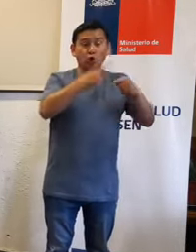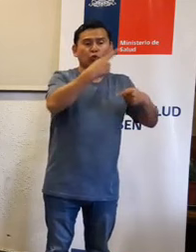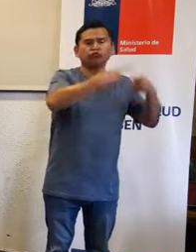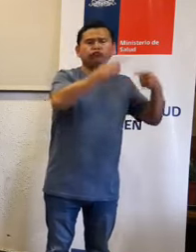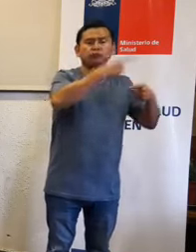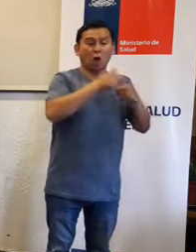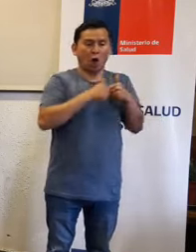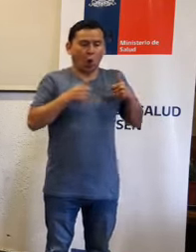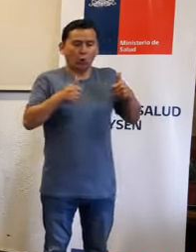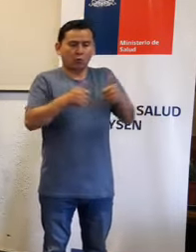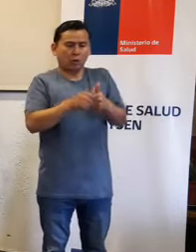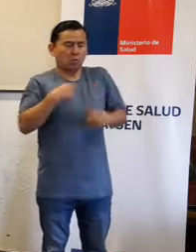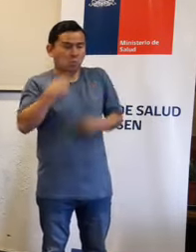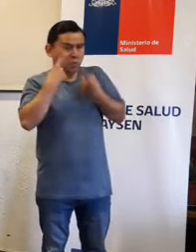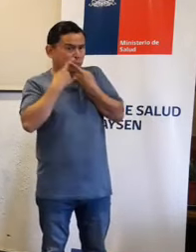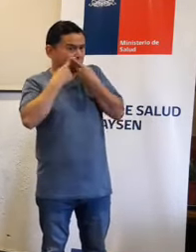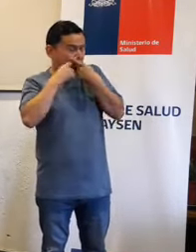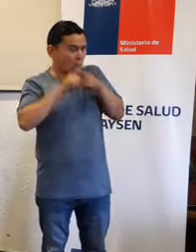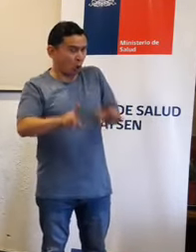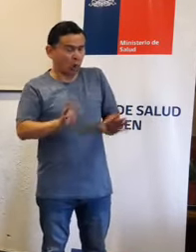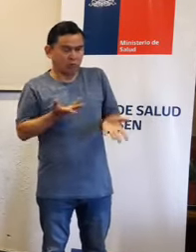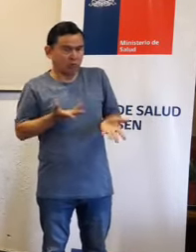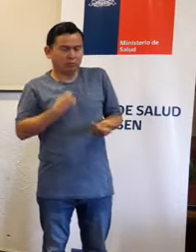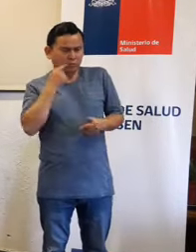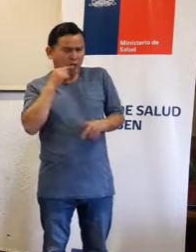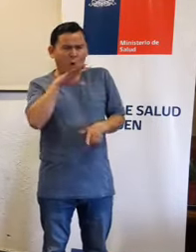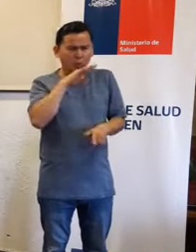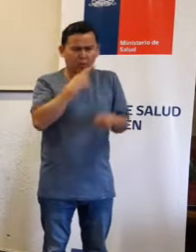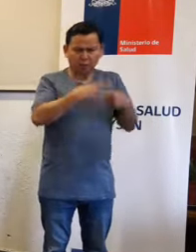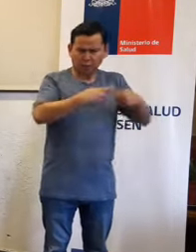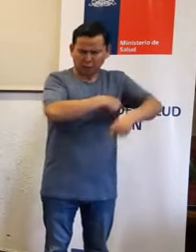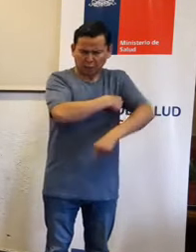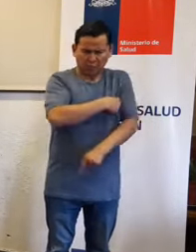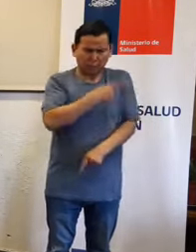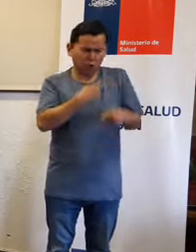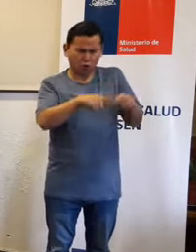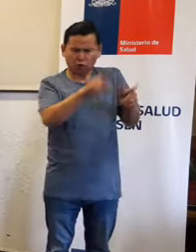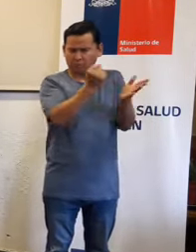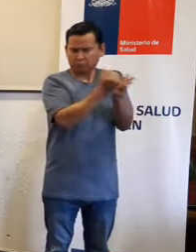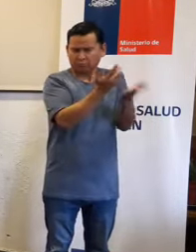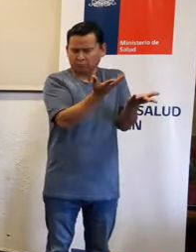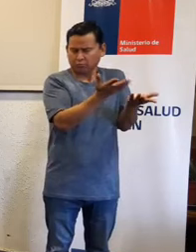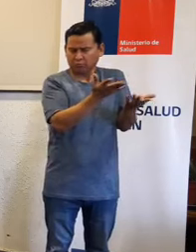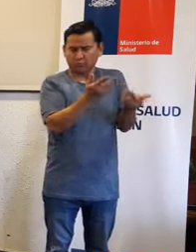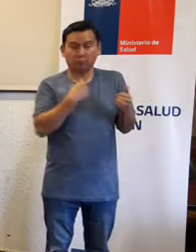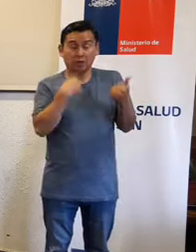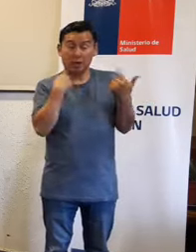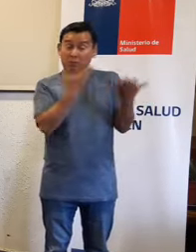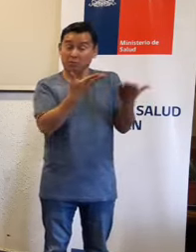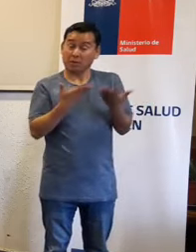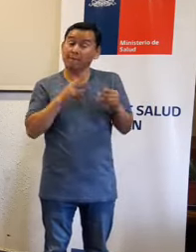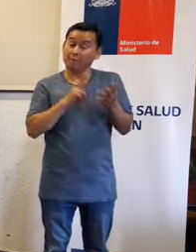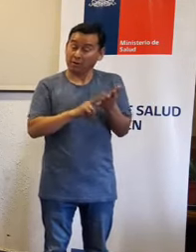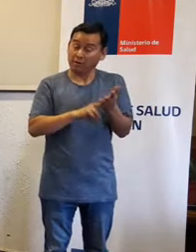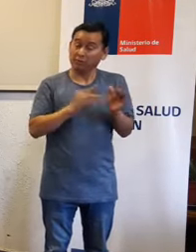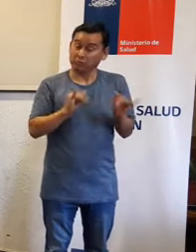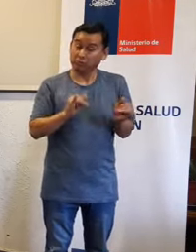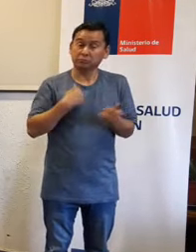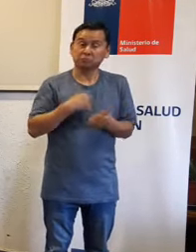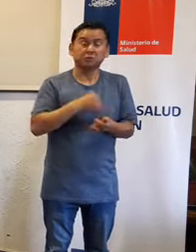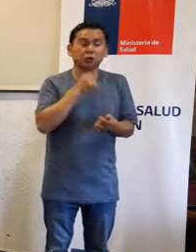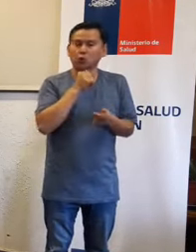que esta autoridad sanitaria desconoce en la cual se estén utilizando termómetros industriales la verdad es que la invitación es efectivamente